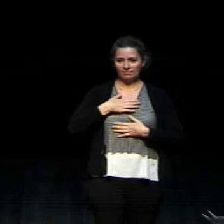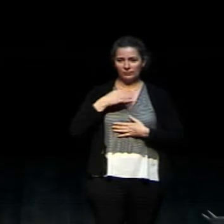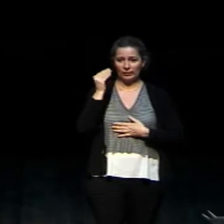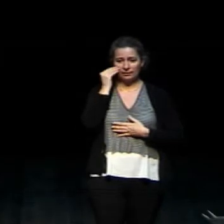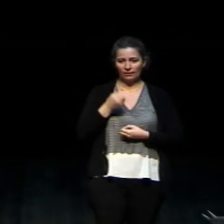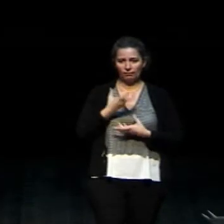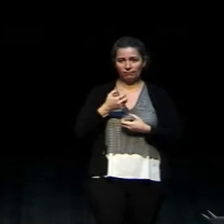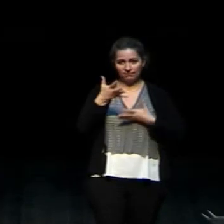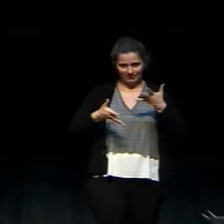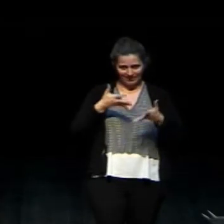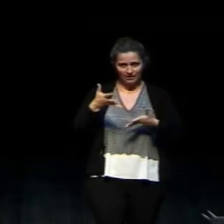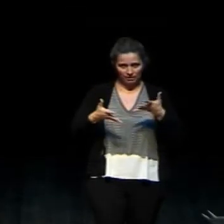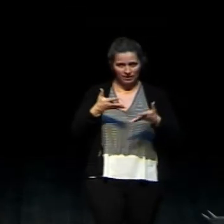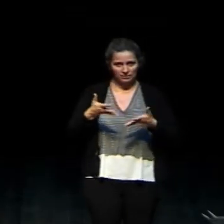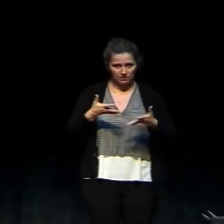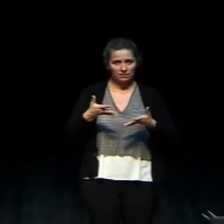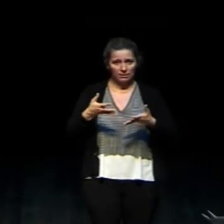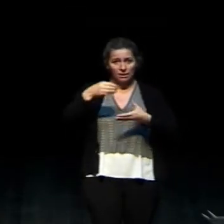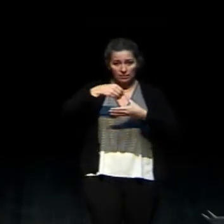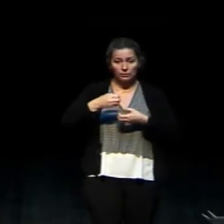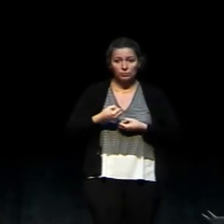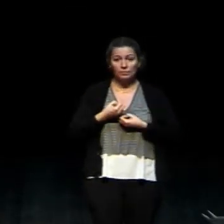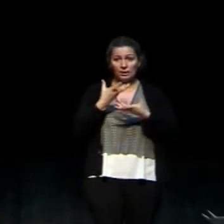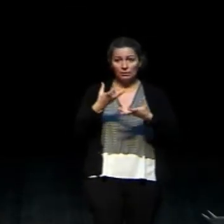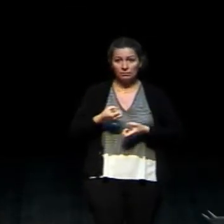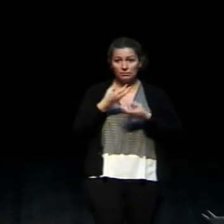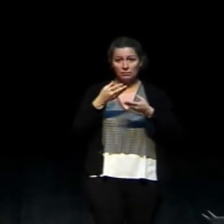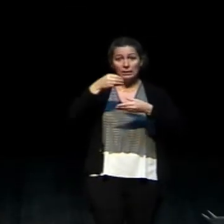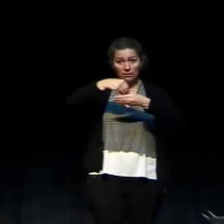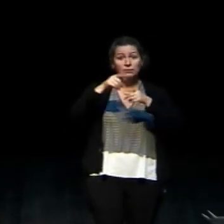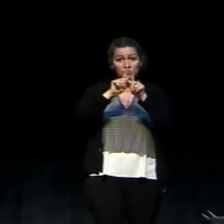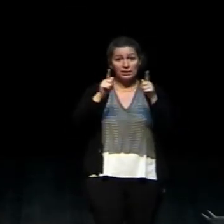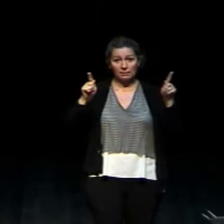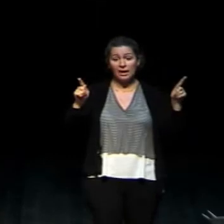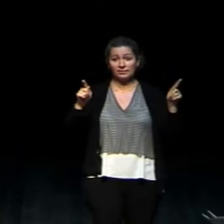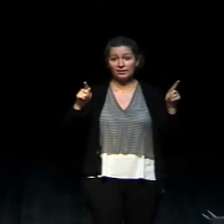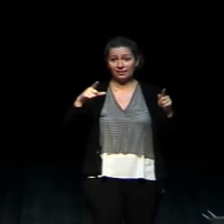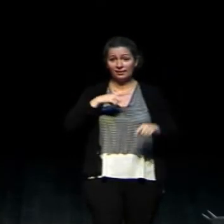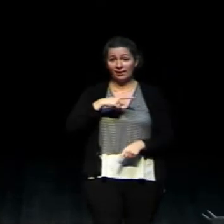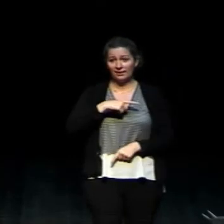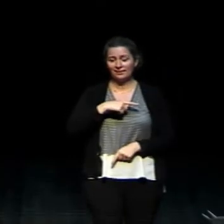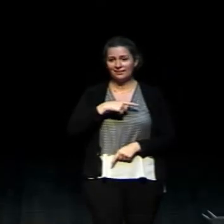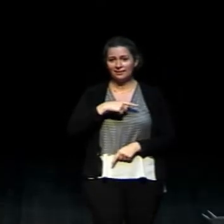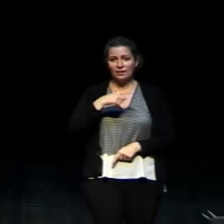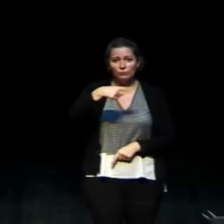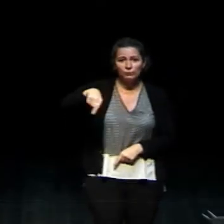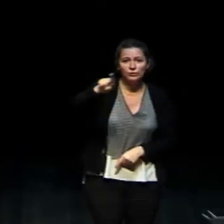eles priorizam a gramática. Quando você aprende pela gramática, é claro que quando você está produzindo